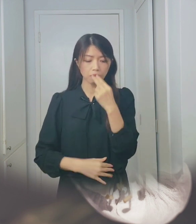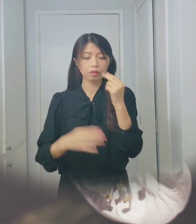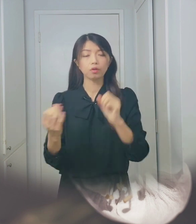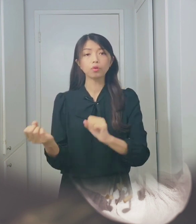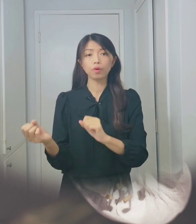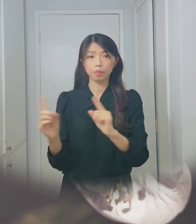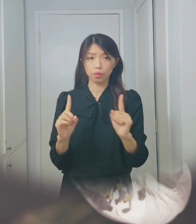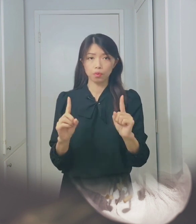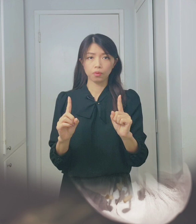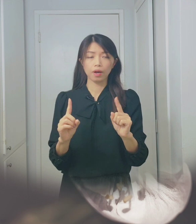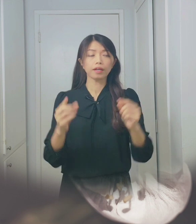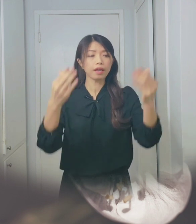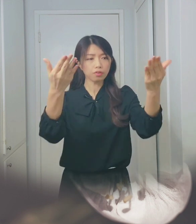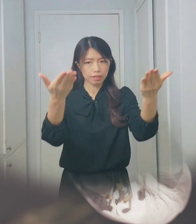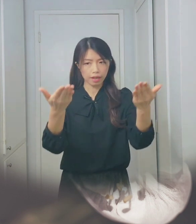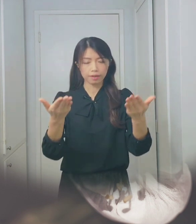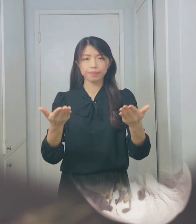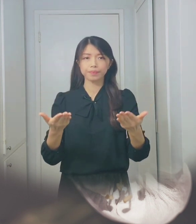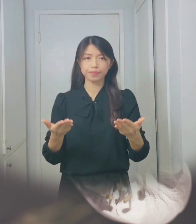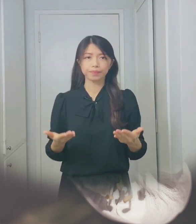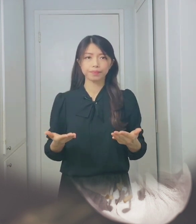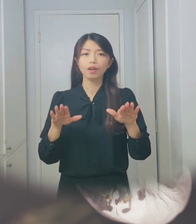생명 그리고 회복하게 해주시네.